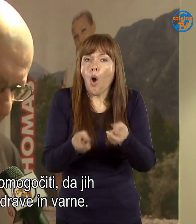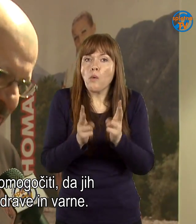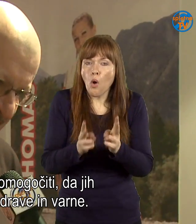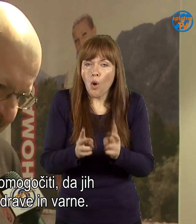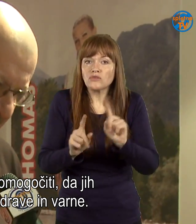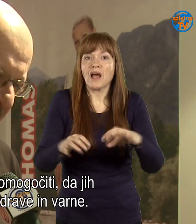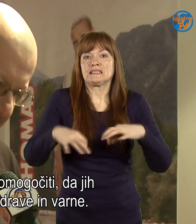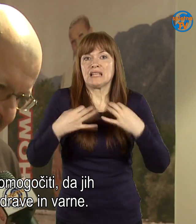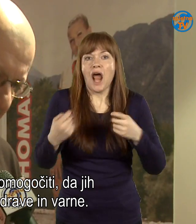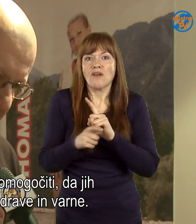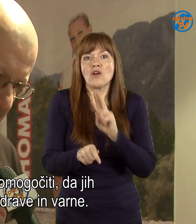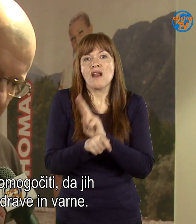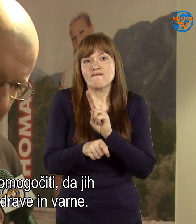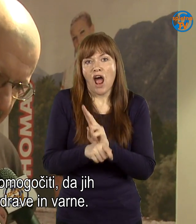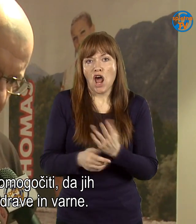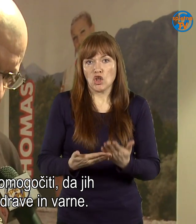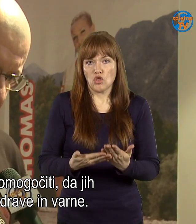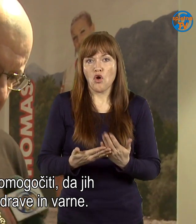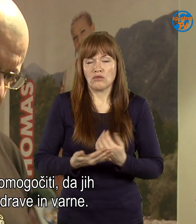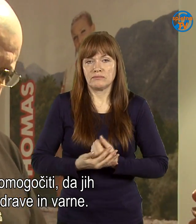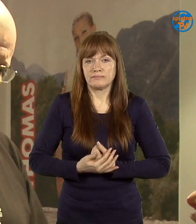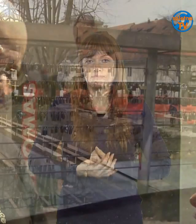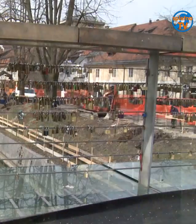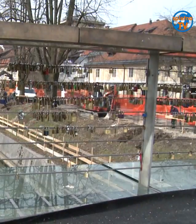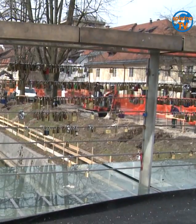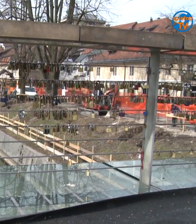da jih imajo vsaj zdrave in varne.